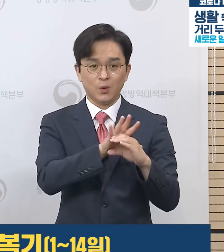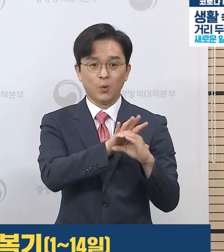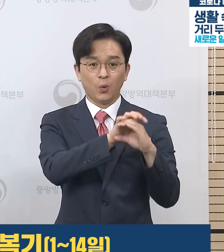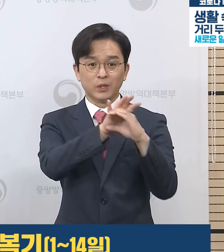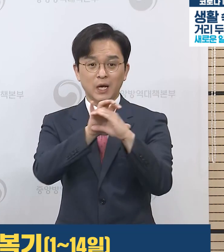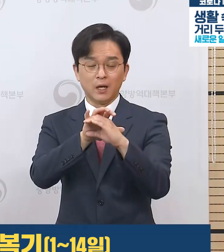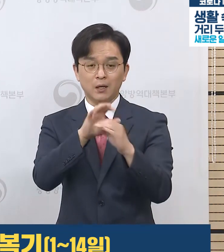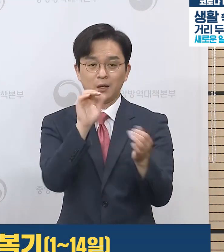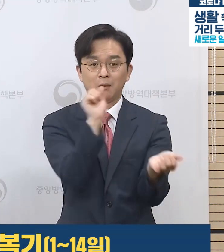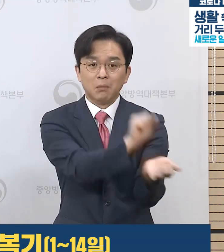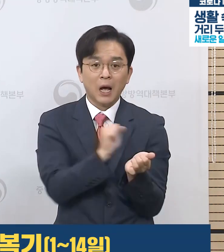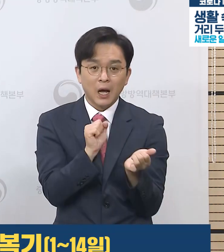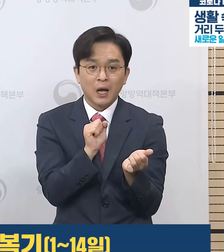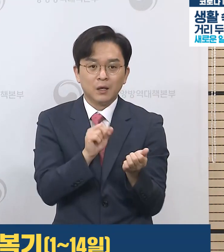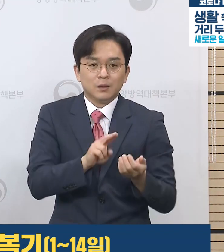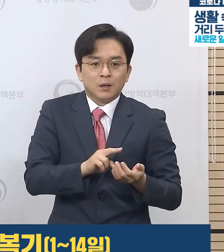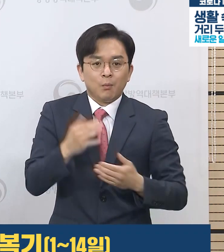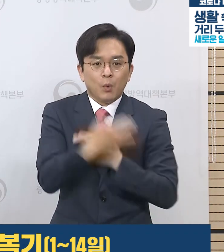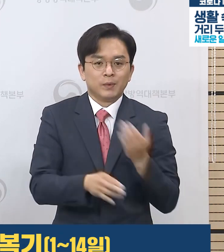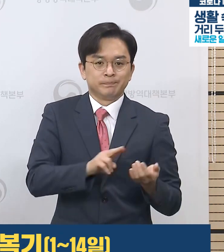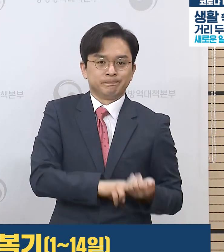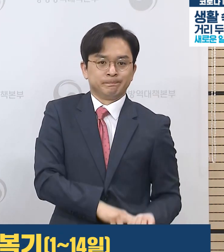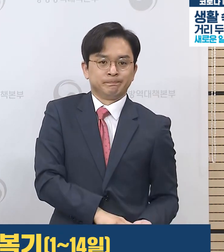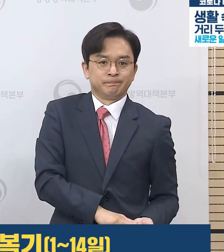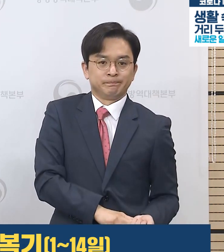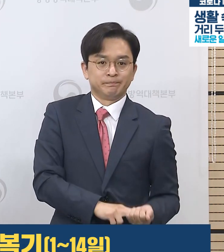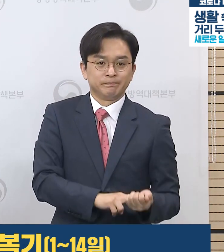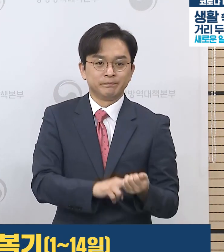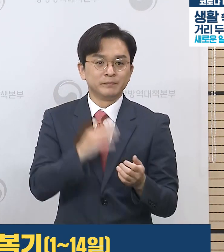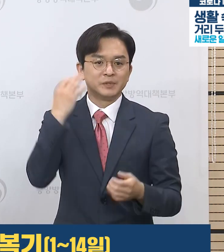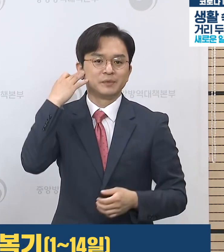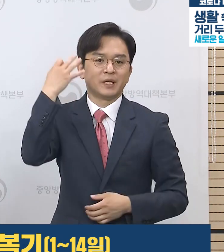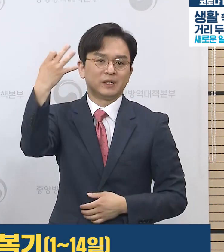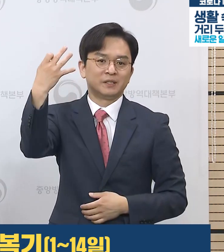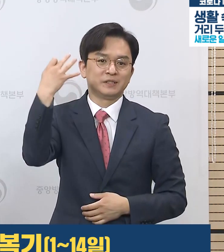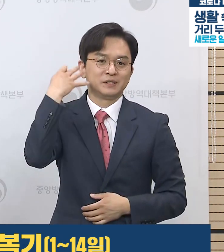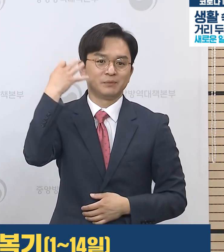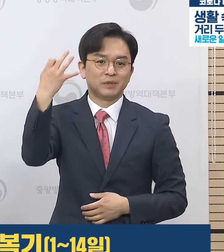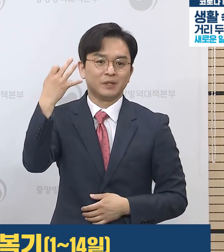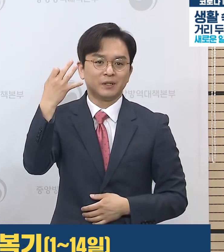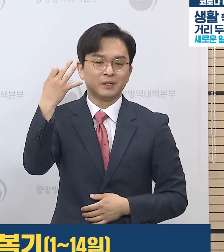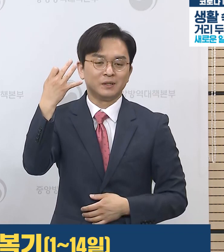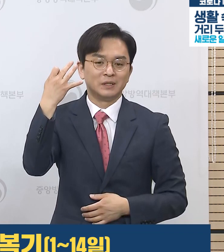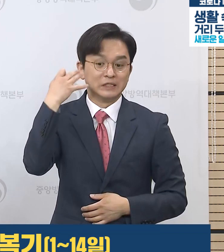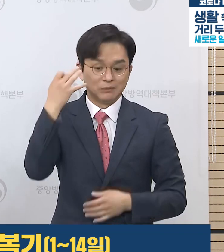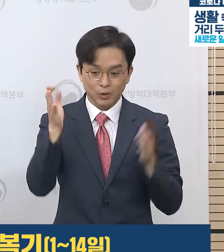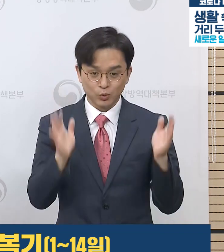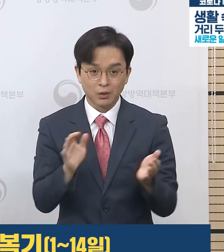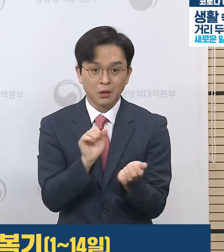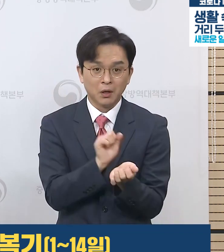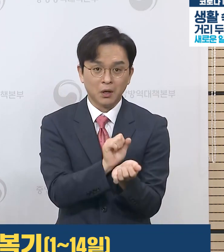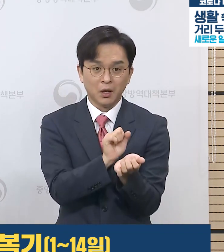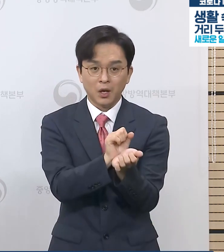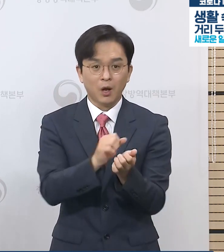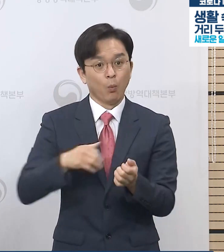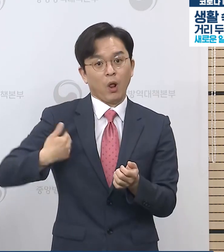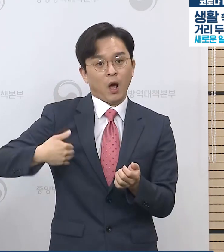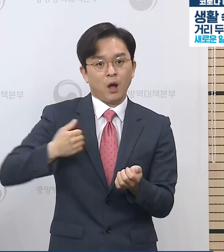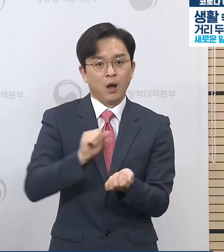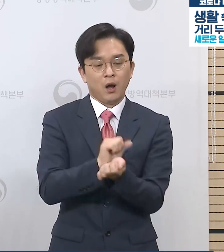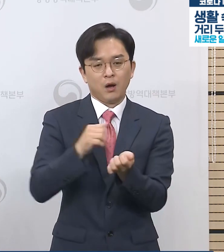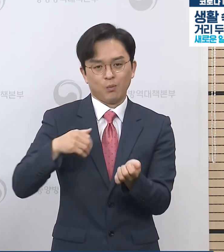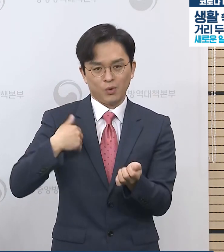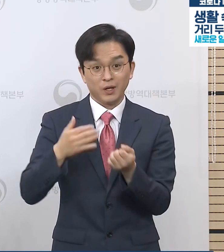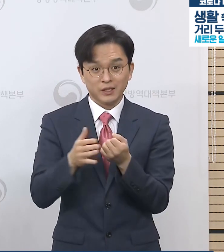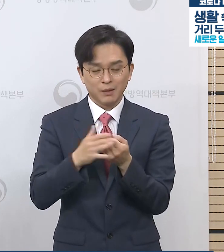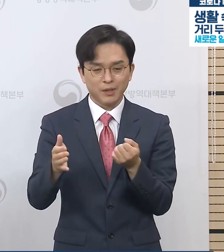잠복기 적어도 14일간은 수도권은 물론 전국적으로 계속해서 감소세가 유지되도록